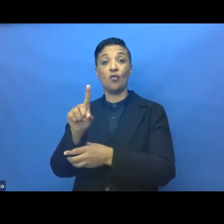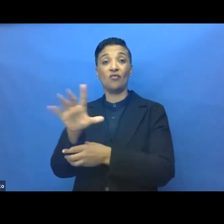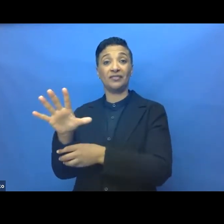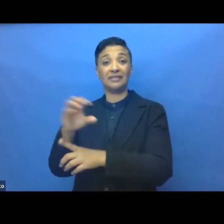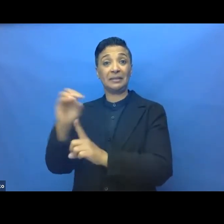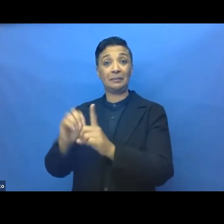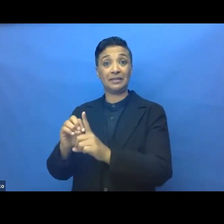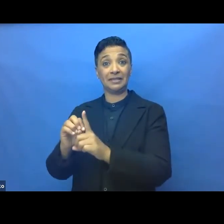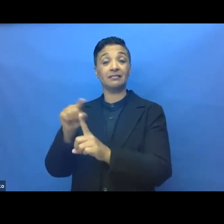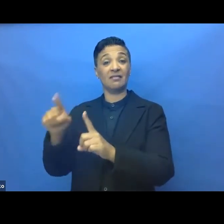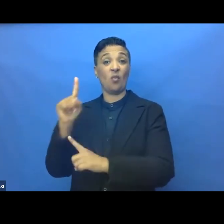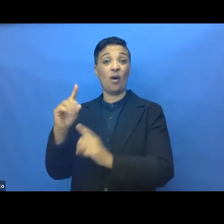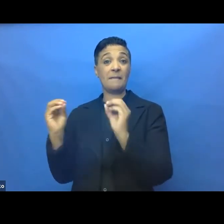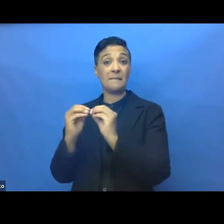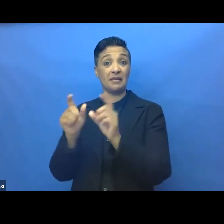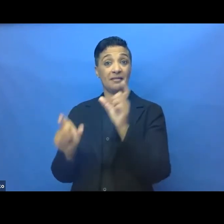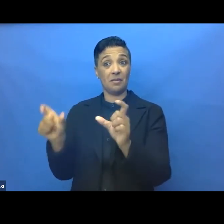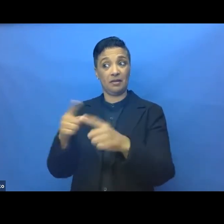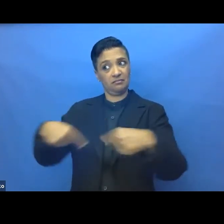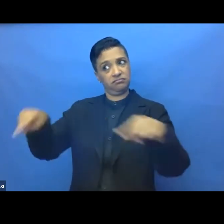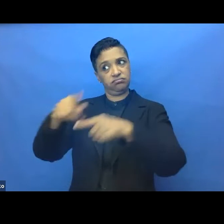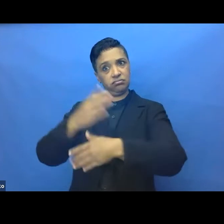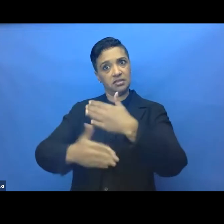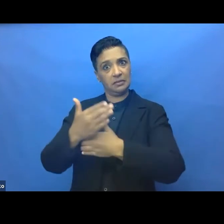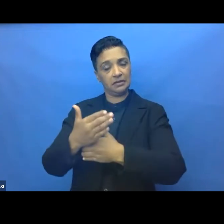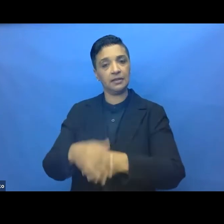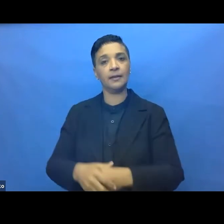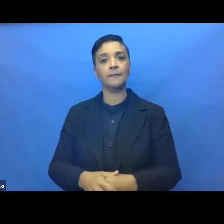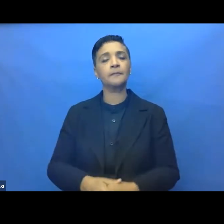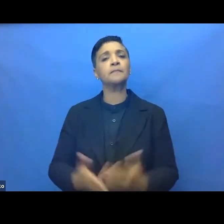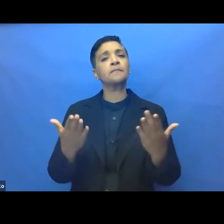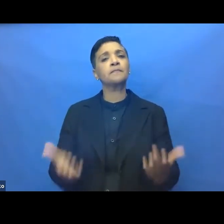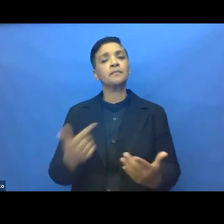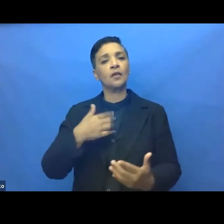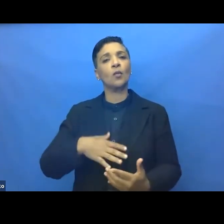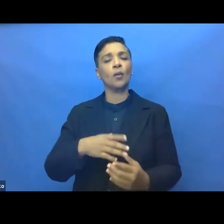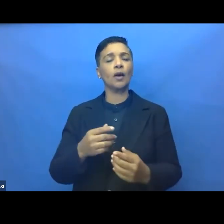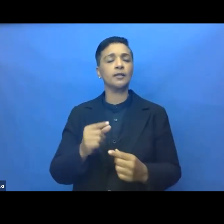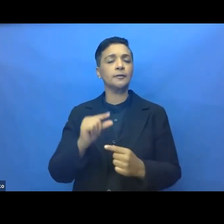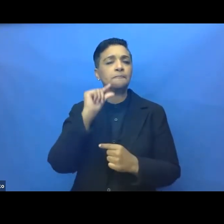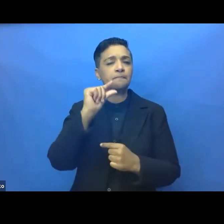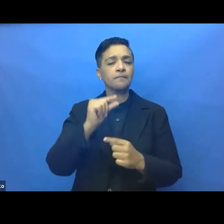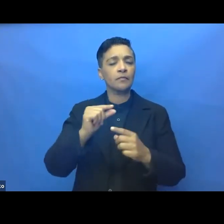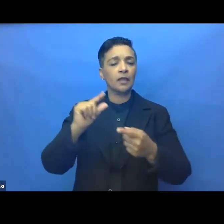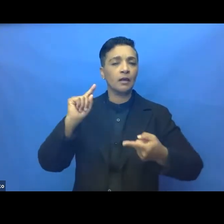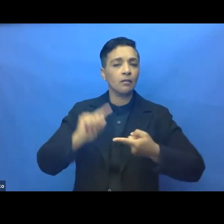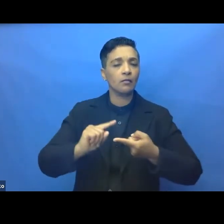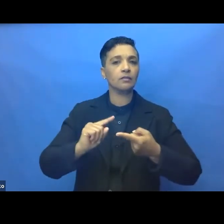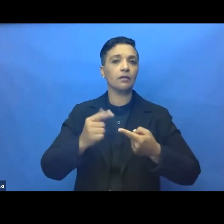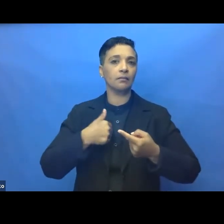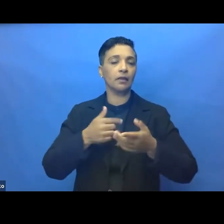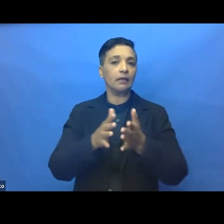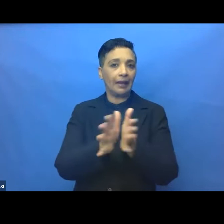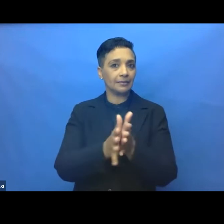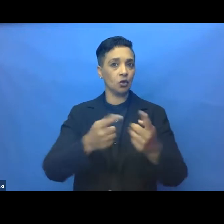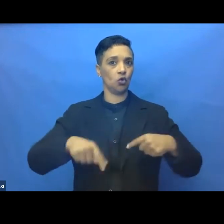qui représentent 15% de la population mondiale, soit environ 1 milliard de personnes. Maintenant, je vais parler